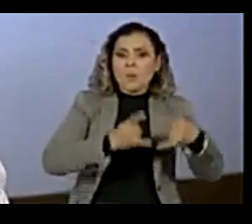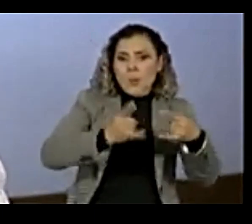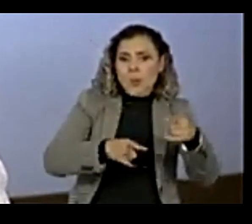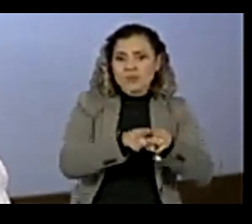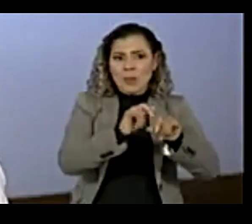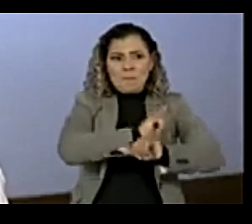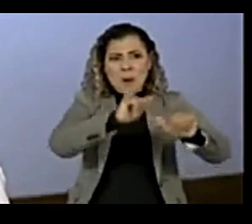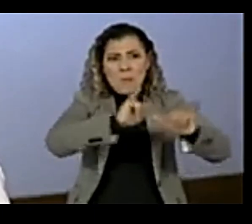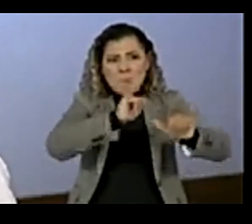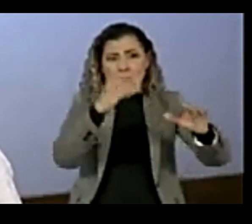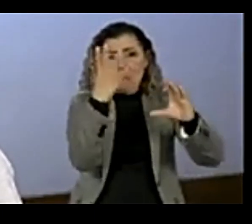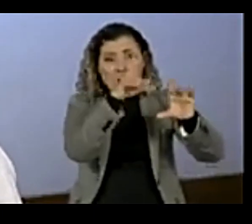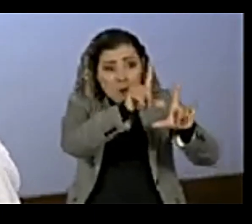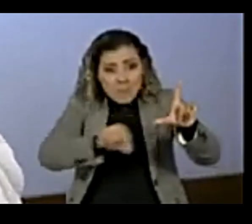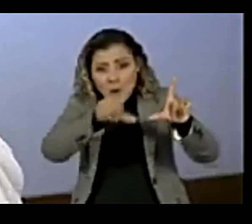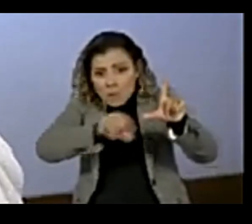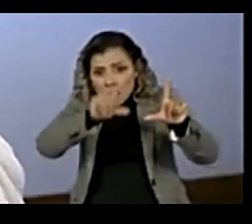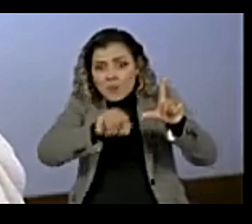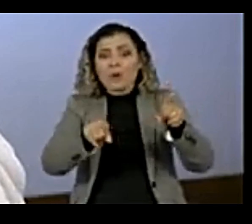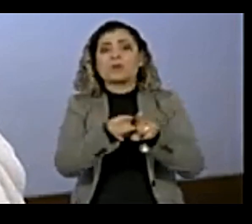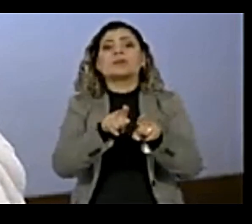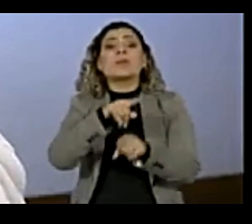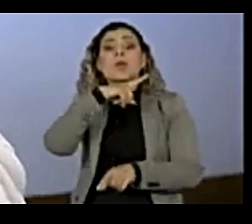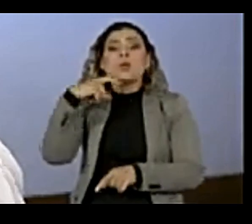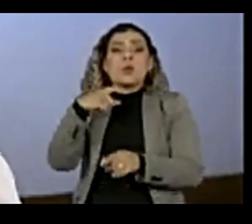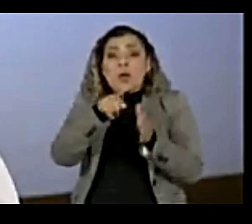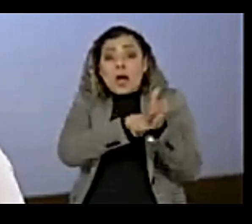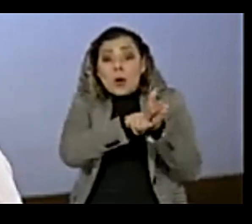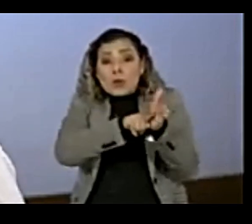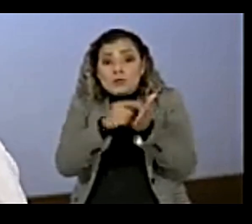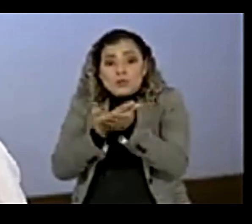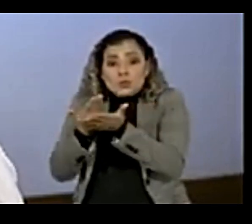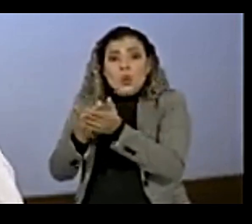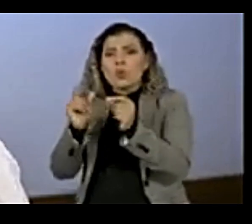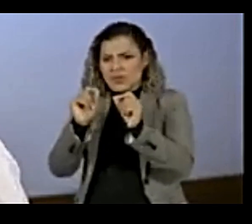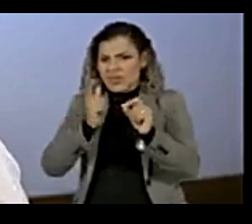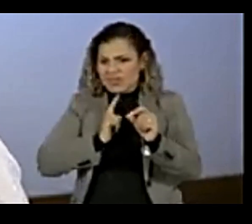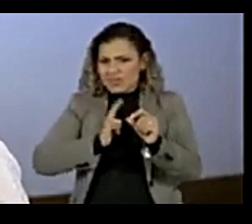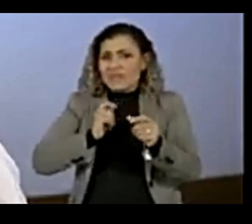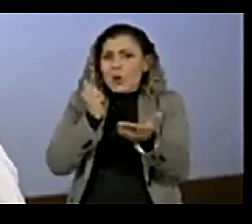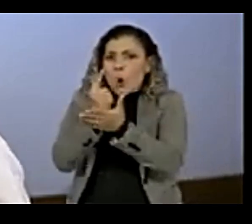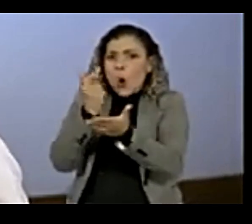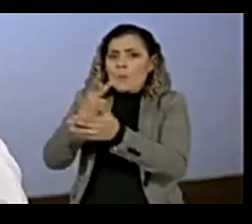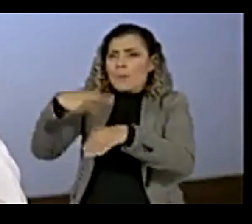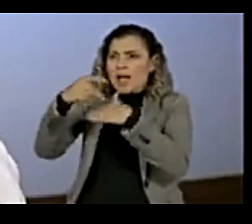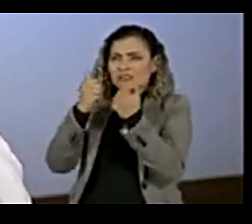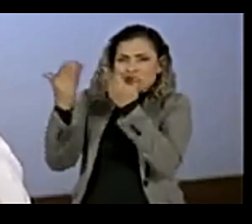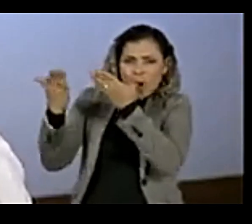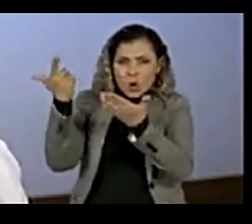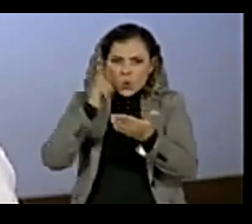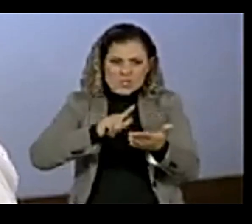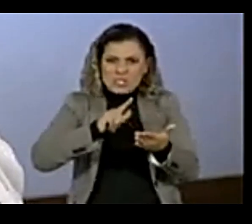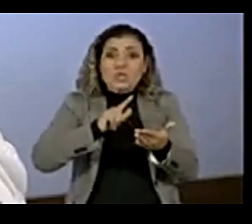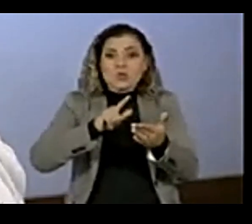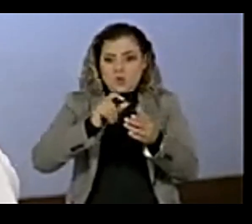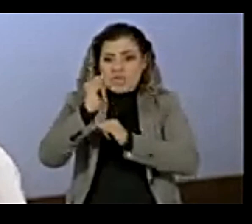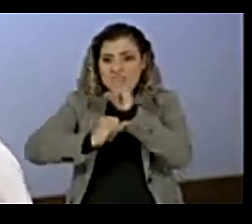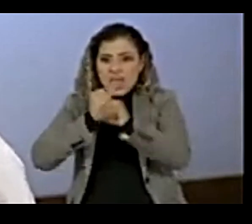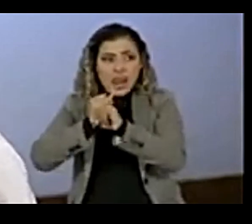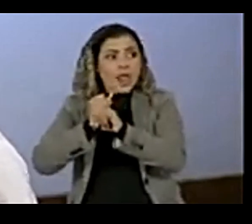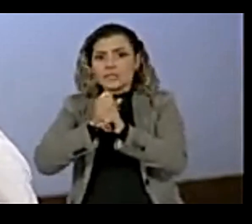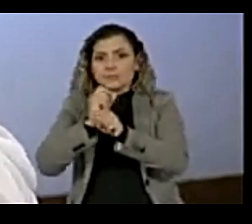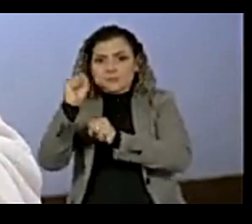bots, há investigações em curso sobre a compra de disparos de mensagem em massa e